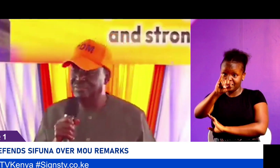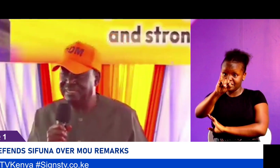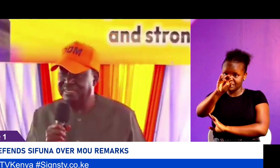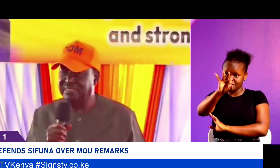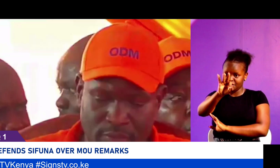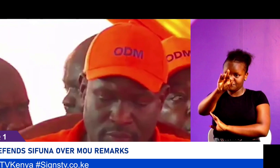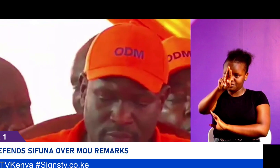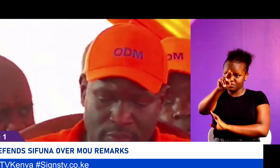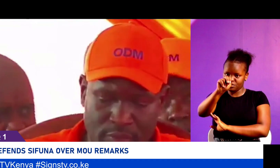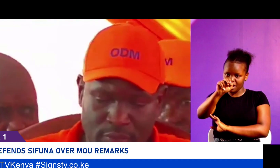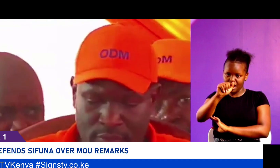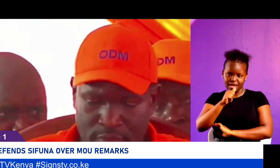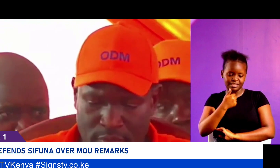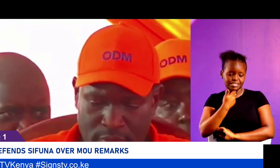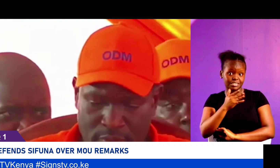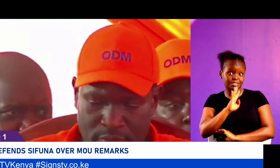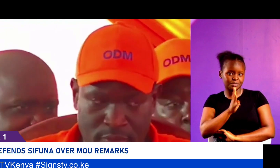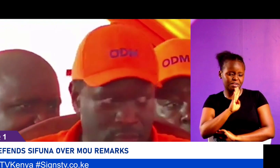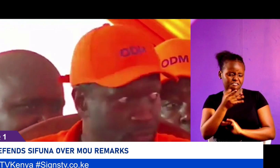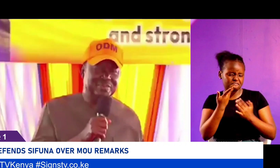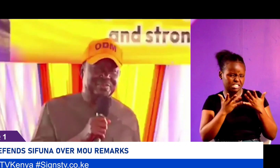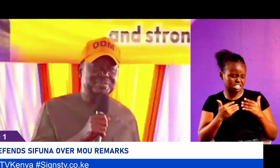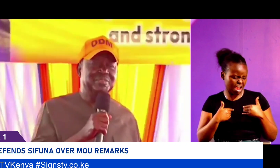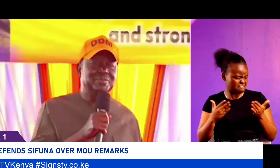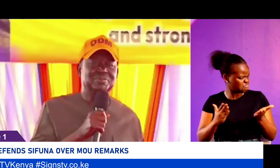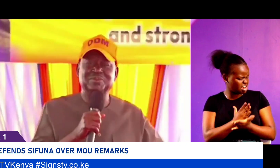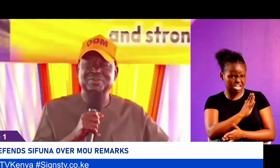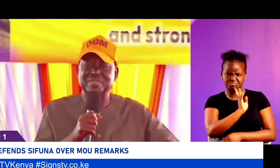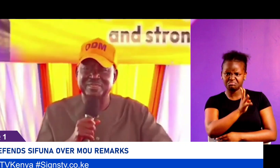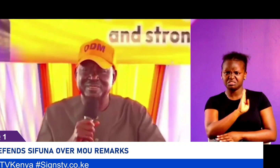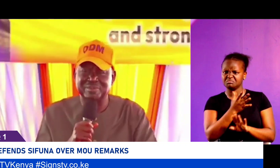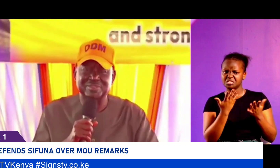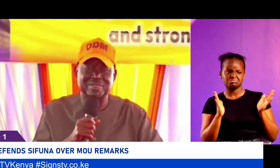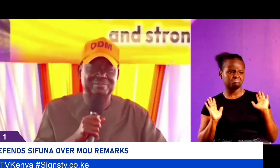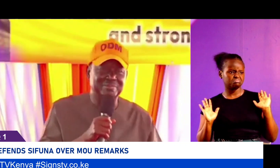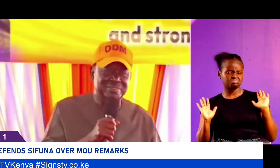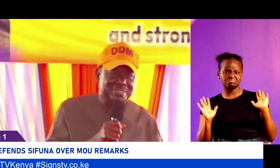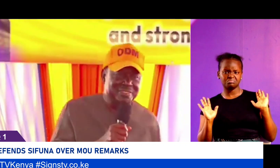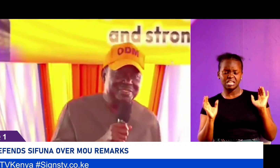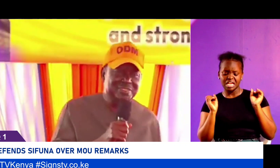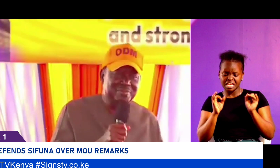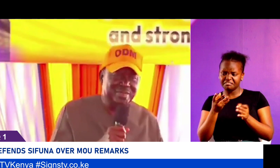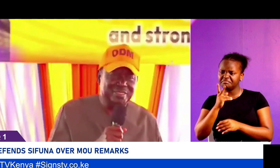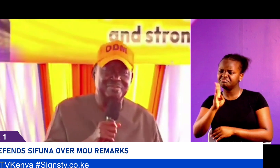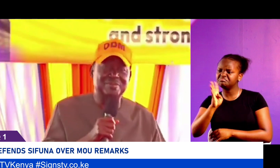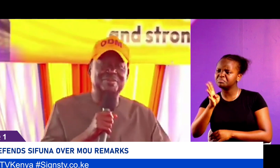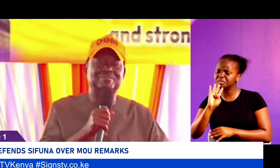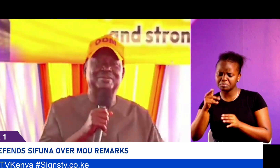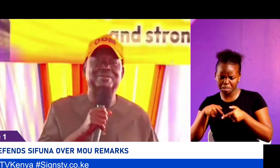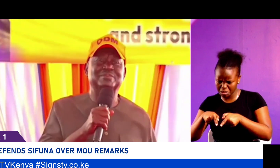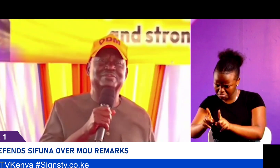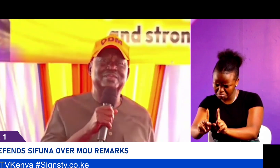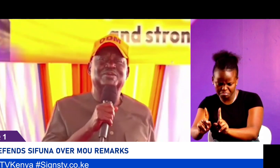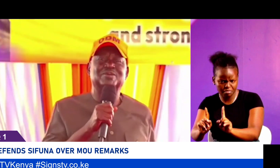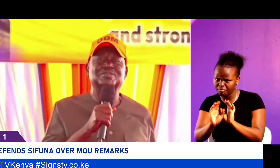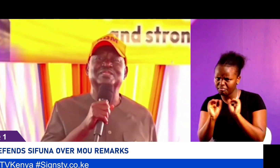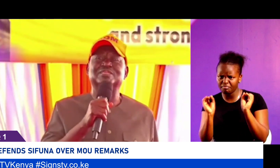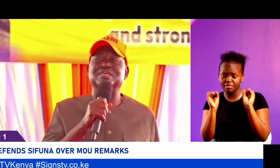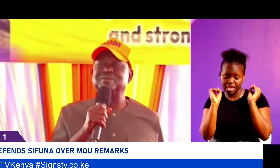kuongea. Mimi sijasema ati mimi usiongee kwa chama namna hii. Sema hata kama unaona baba unafanya makosa, sema.